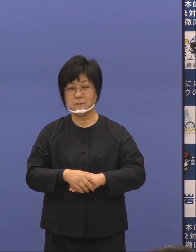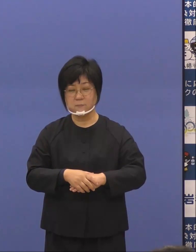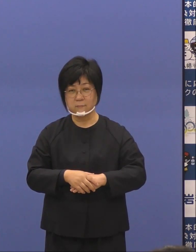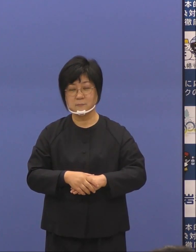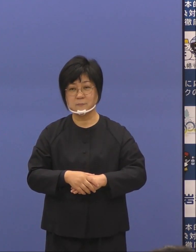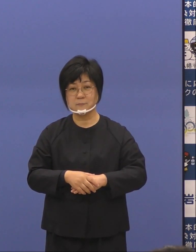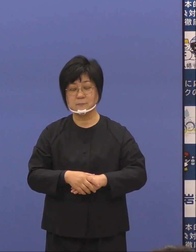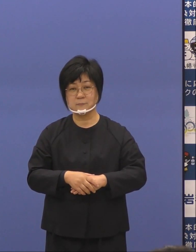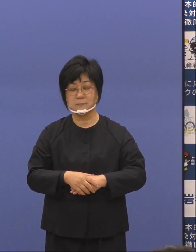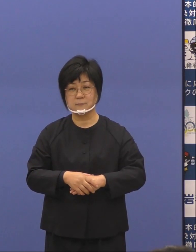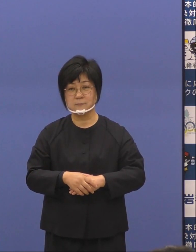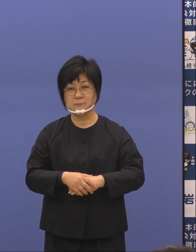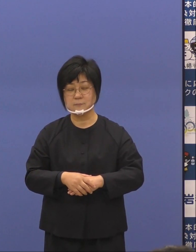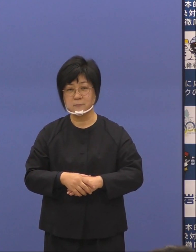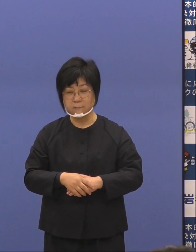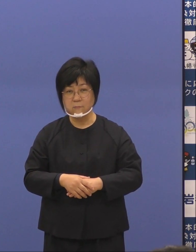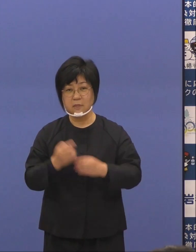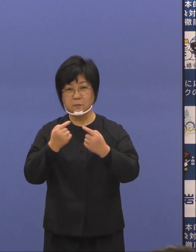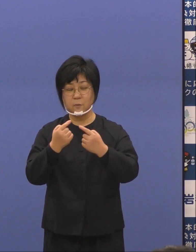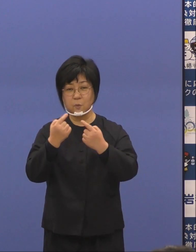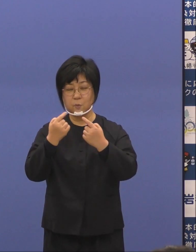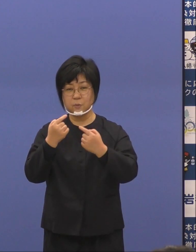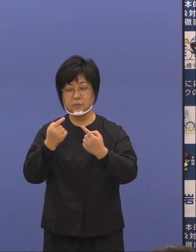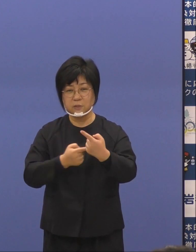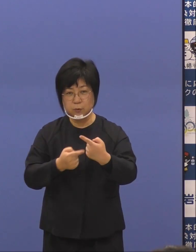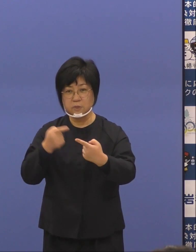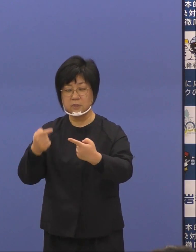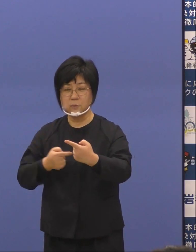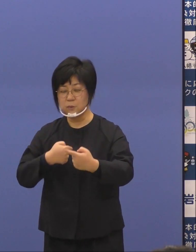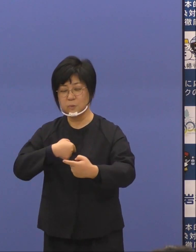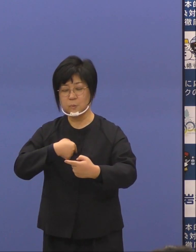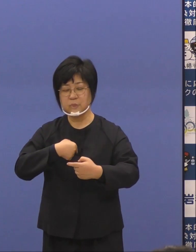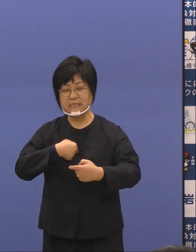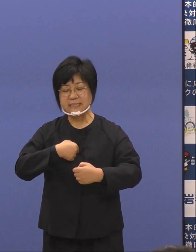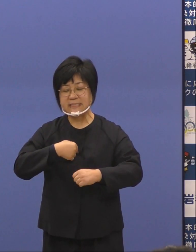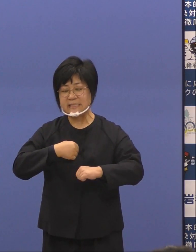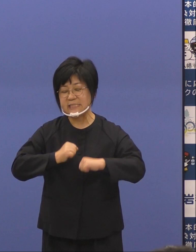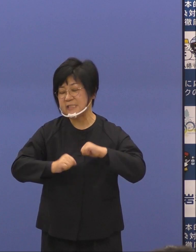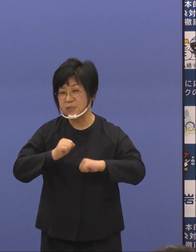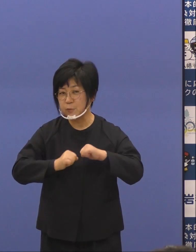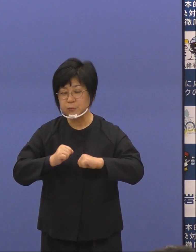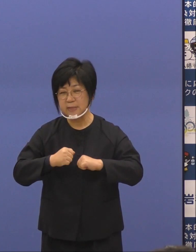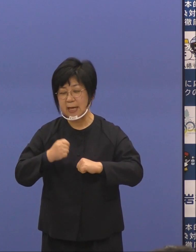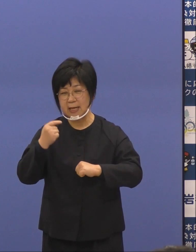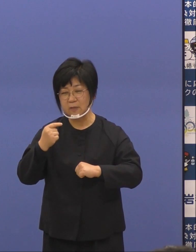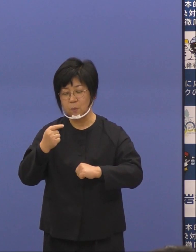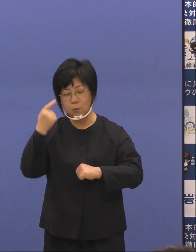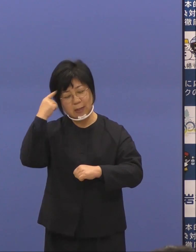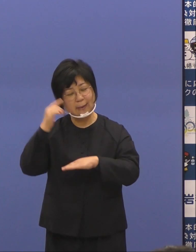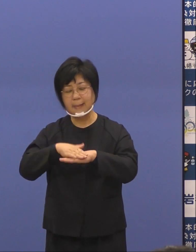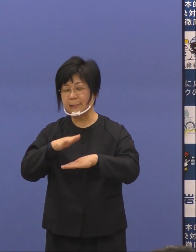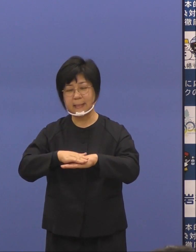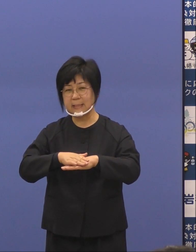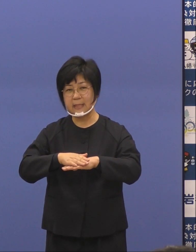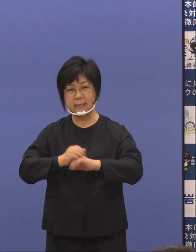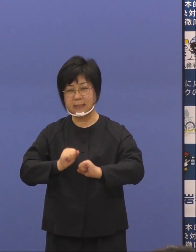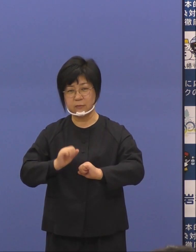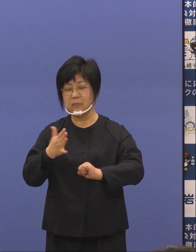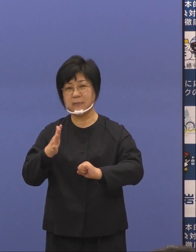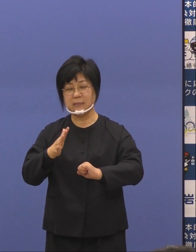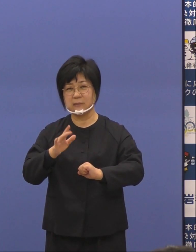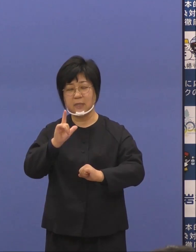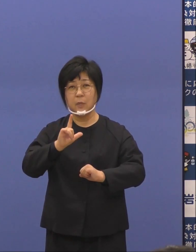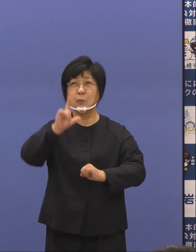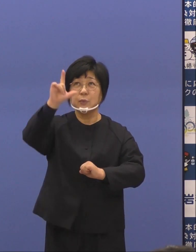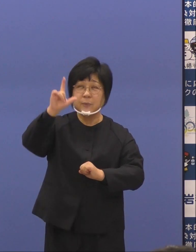人の自由意思というのをなしにして上が決めたことに従うというようなやり方はもう民